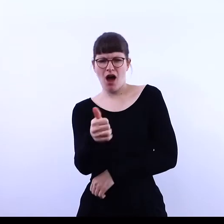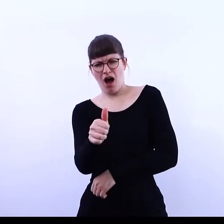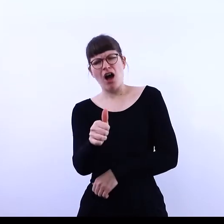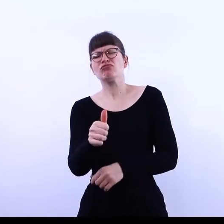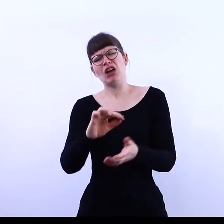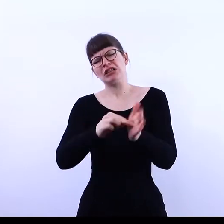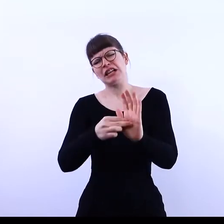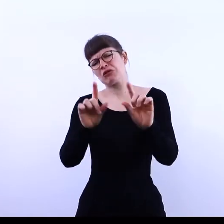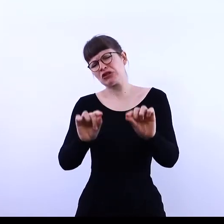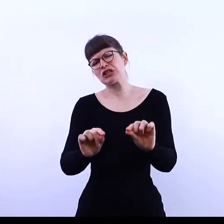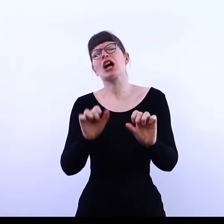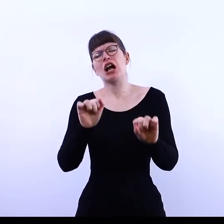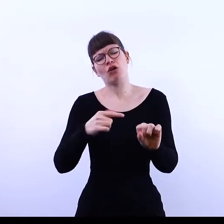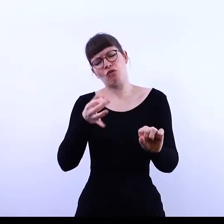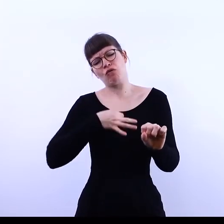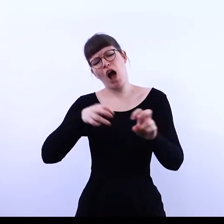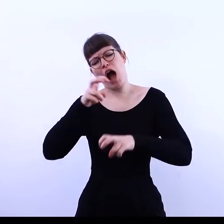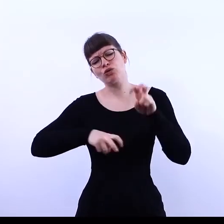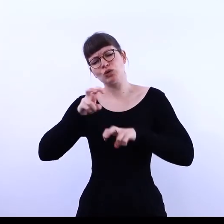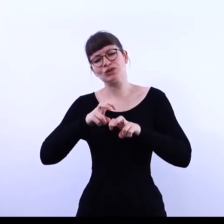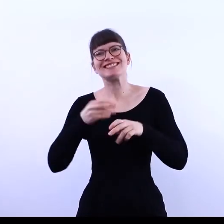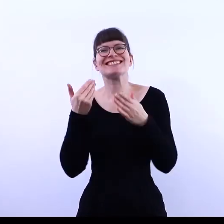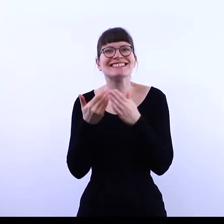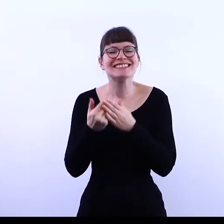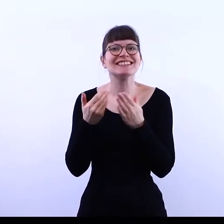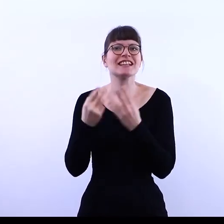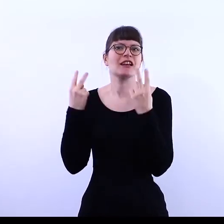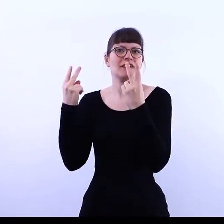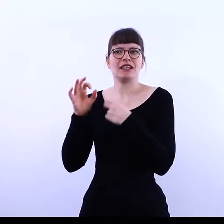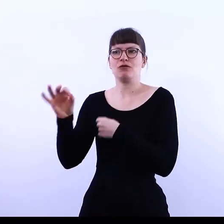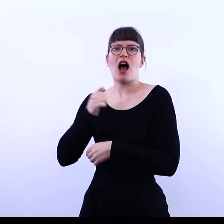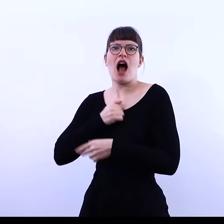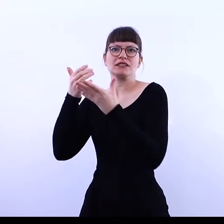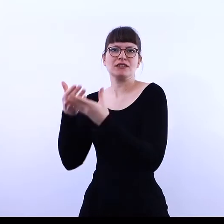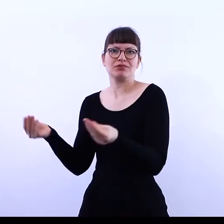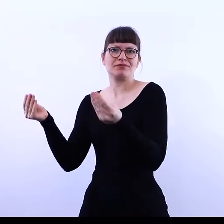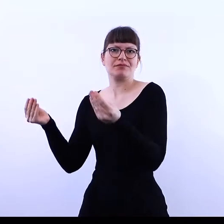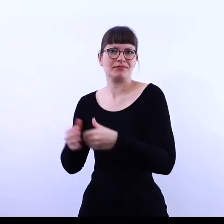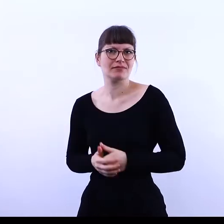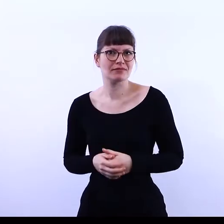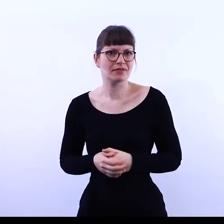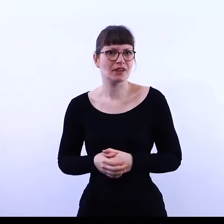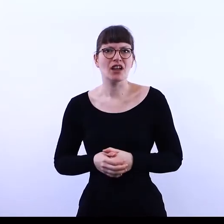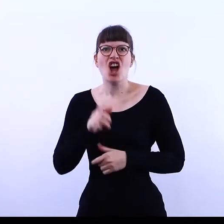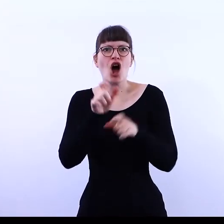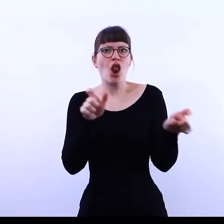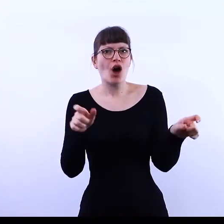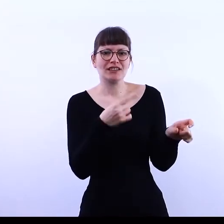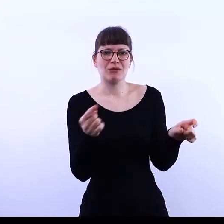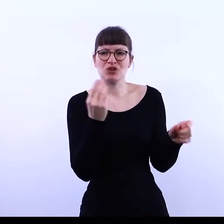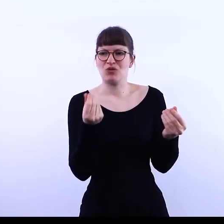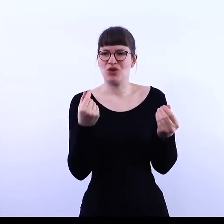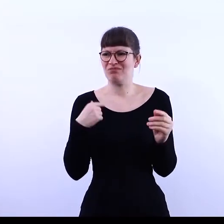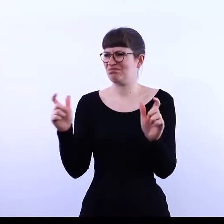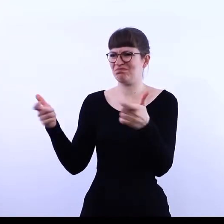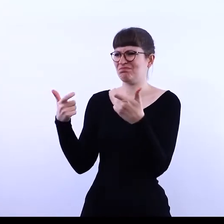ich das für mich nutzen, dass das der Schlüsselfaktor ist, der immer dahinter steckt. Also wenn Leute das Gefühl haben, sie sind da ausgeschlossen,